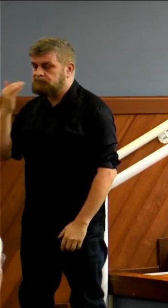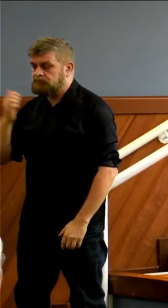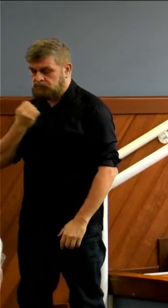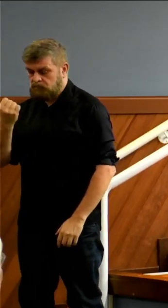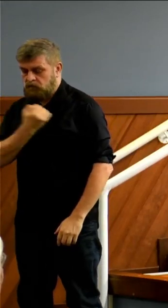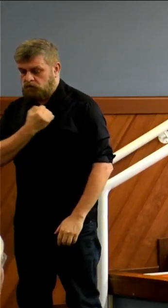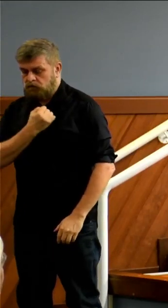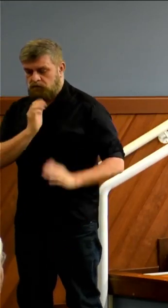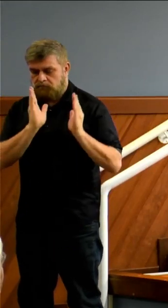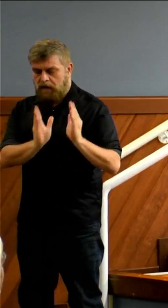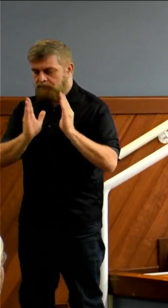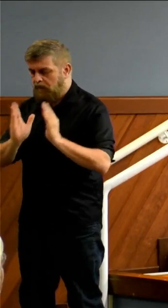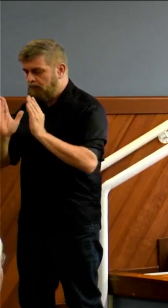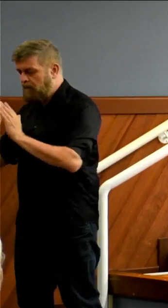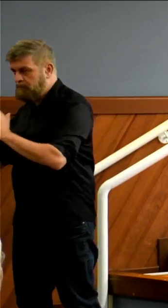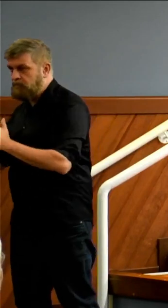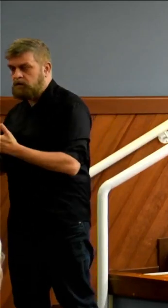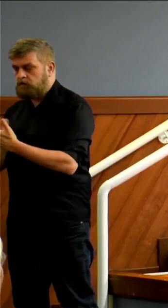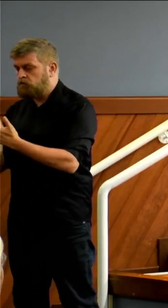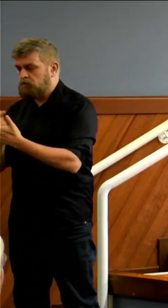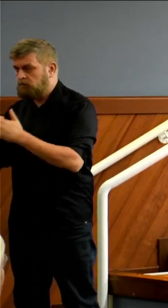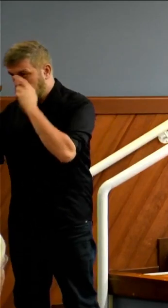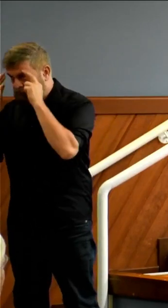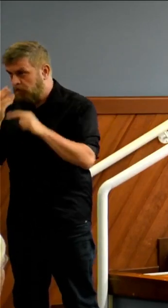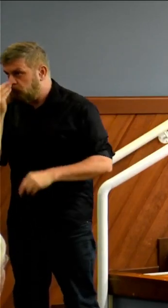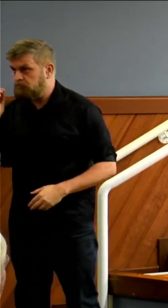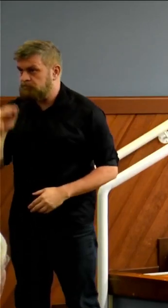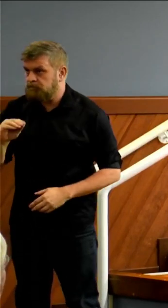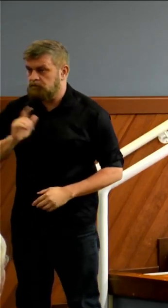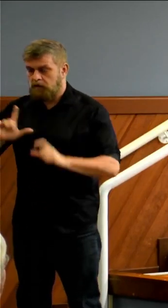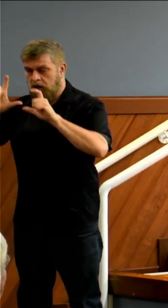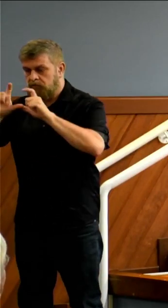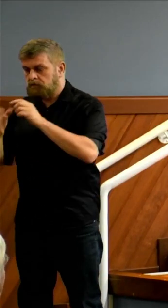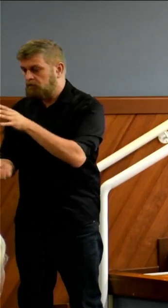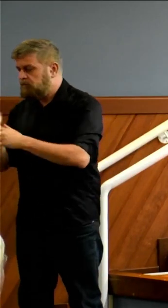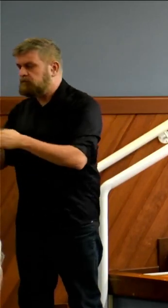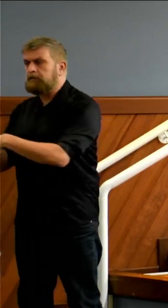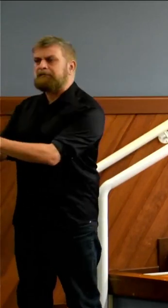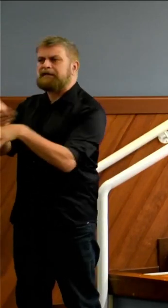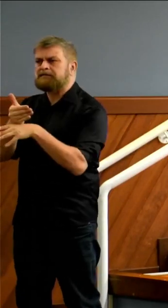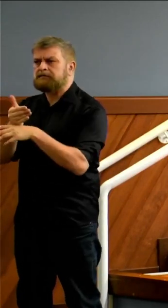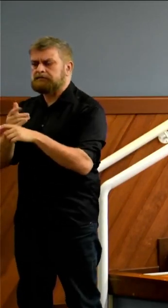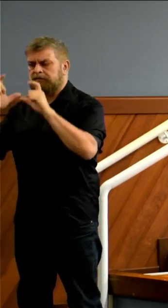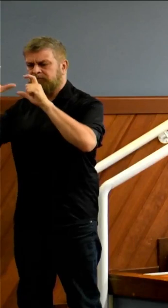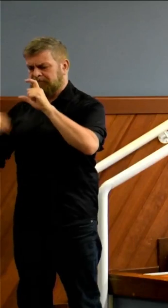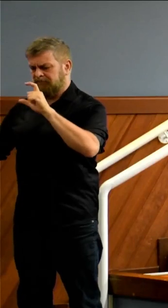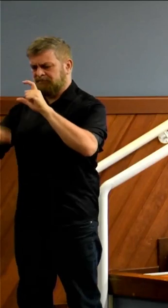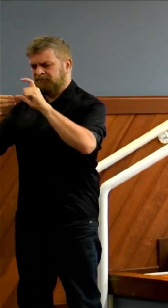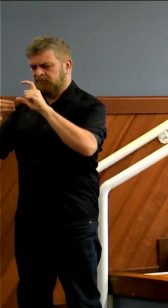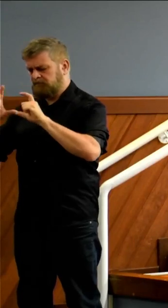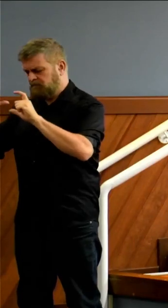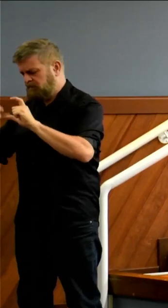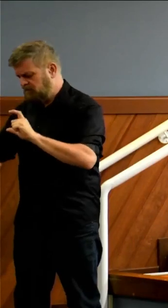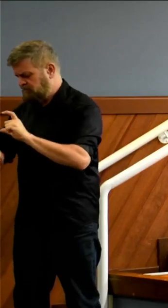numeração sequencial que nem respeitava o álbum, e aí, essas fotos, elas apareciam perdidas. Fora que as páginas do